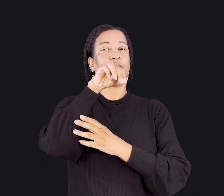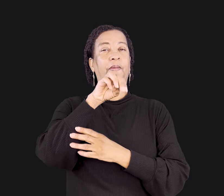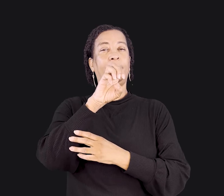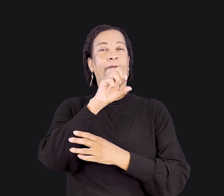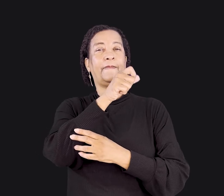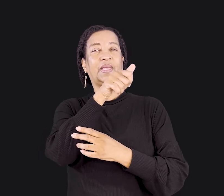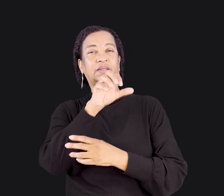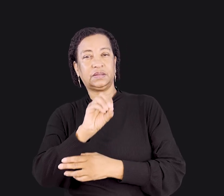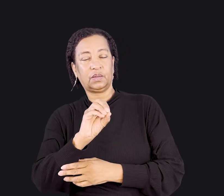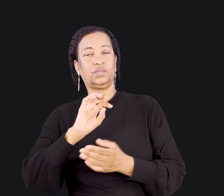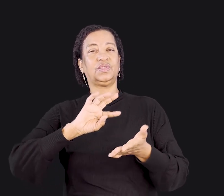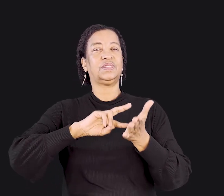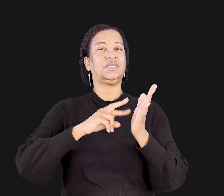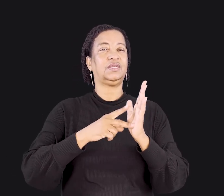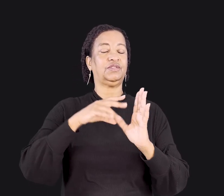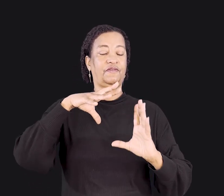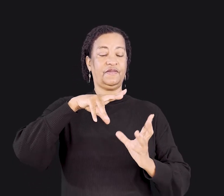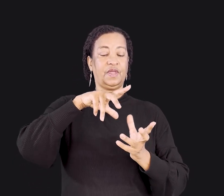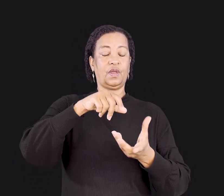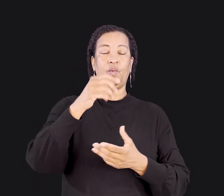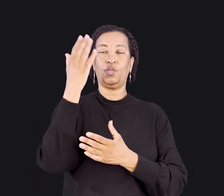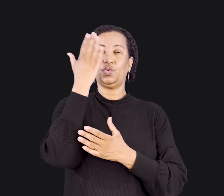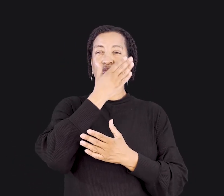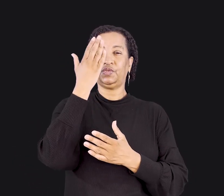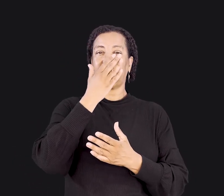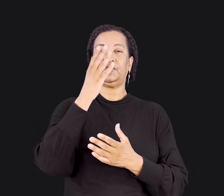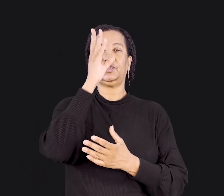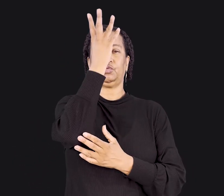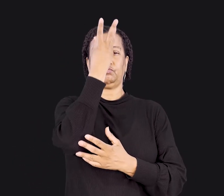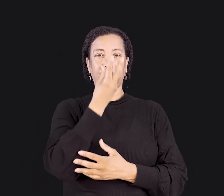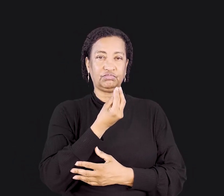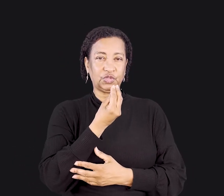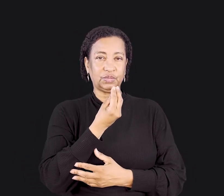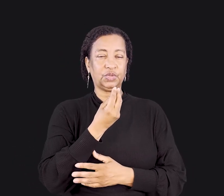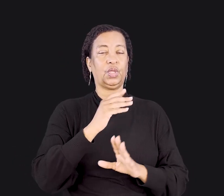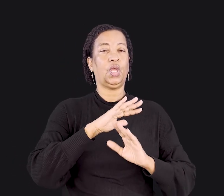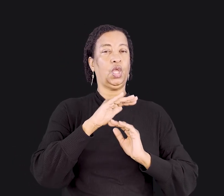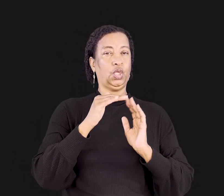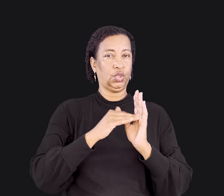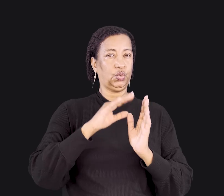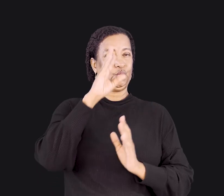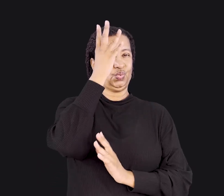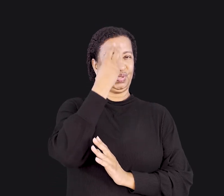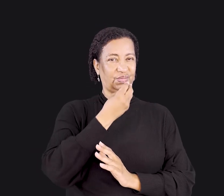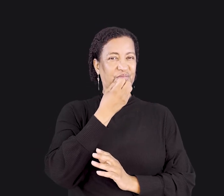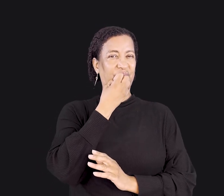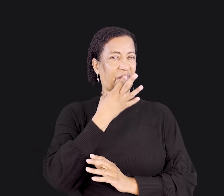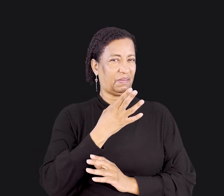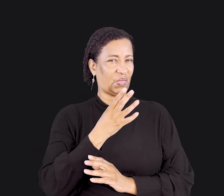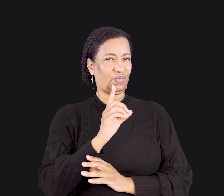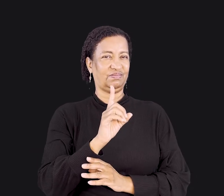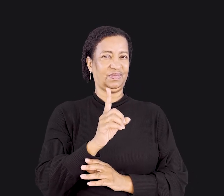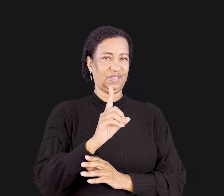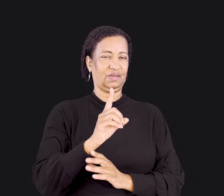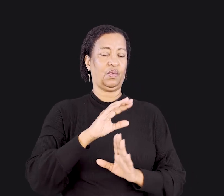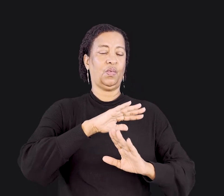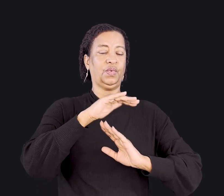mundo espiritual, o mundo invisível do Espírito. Como nem tudo que é espiritual é bom, e nem tudo que é Espírito é